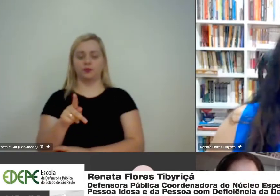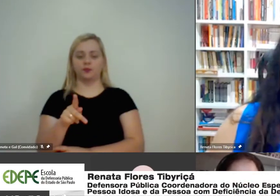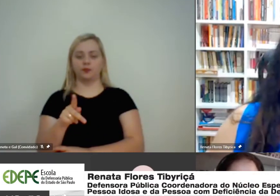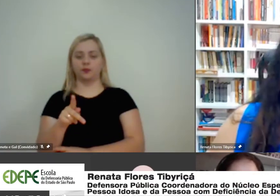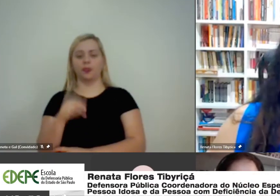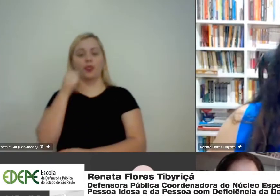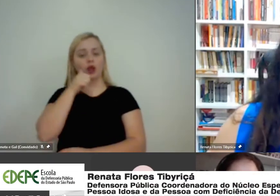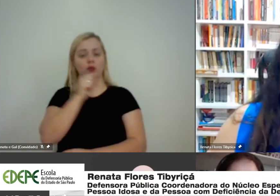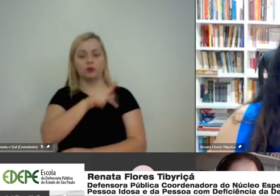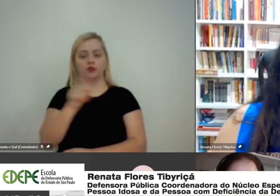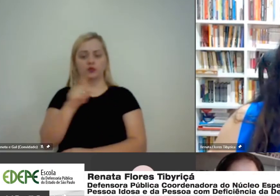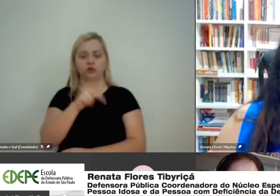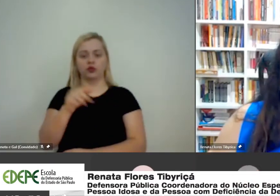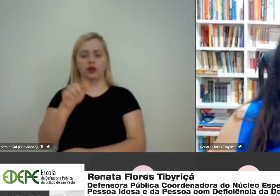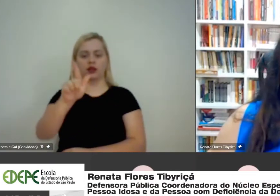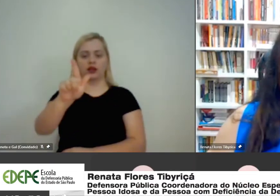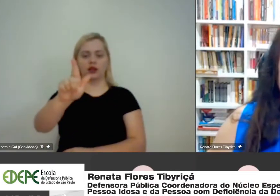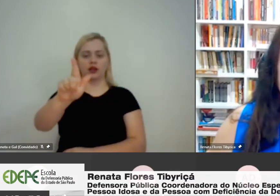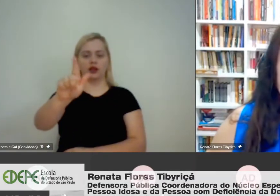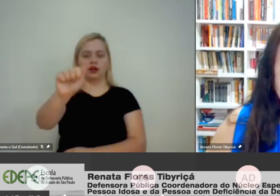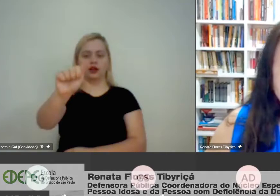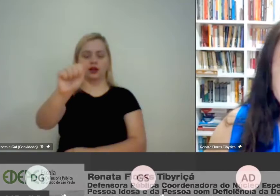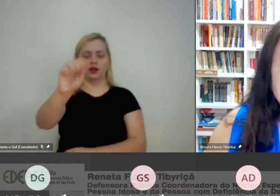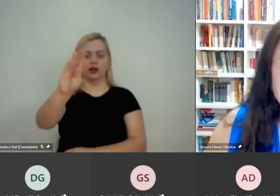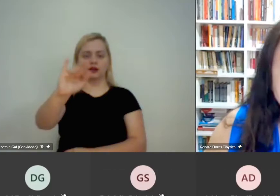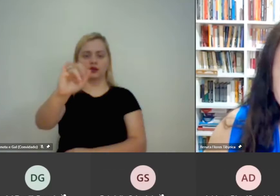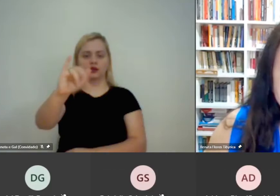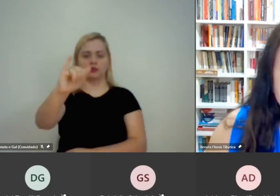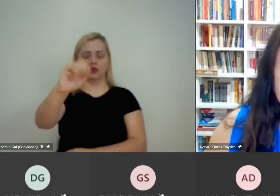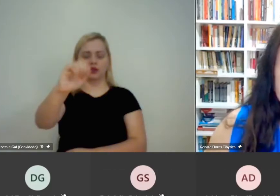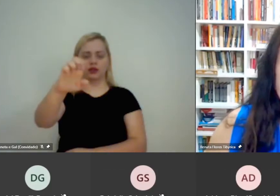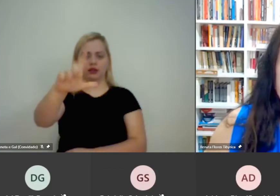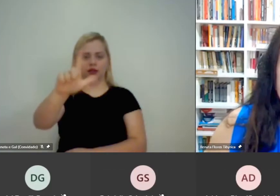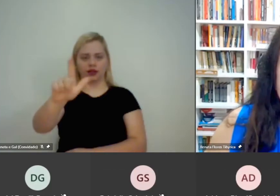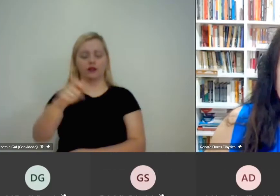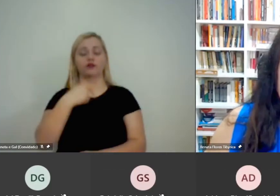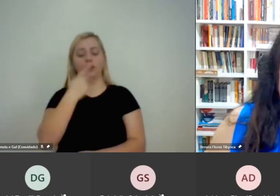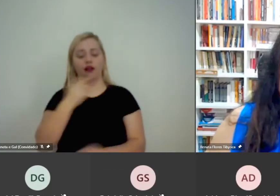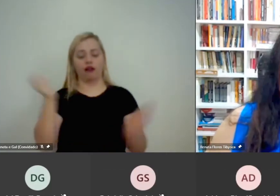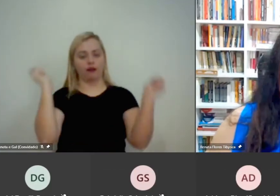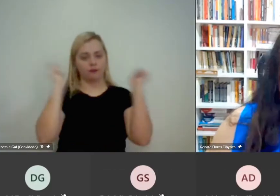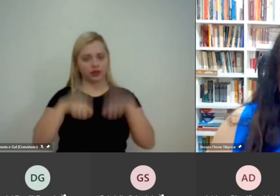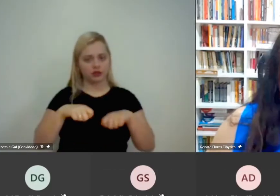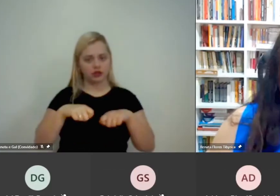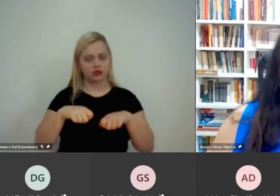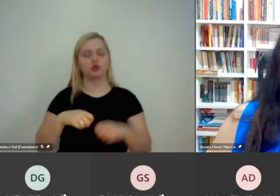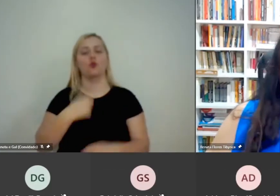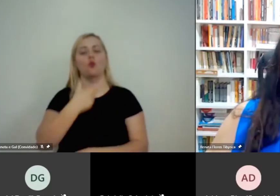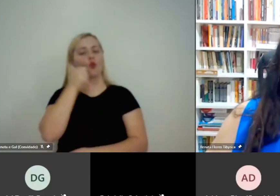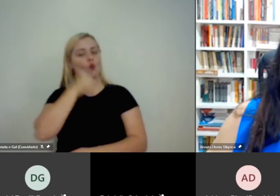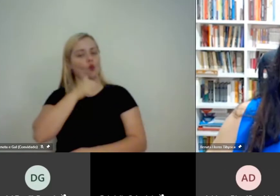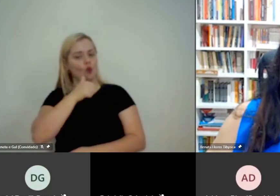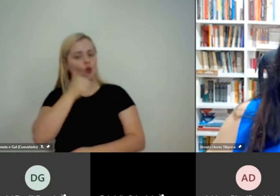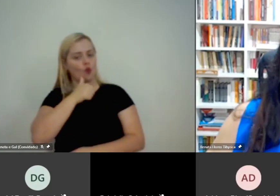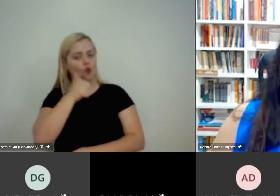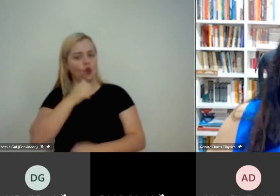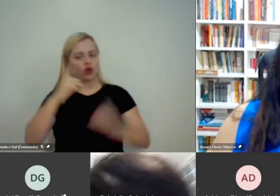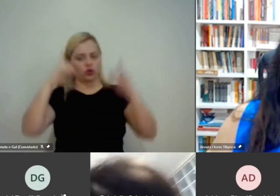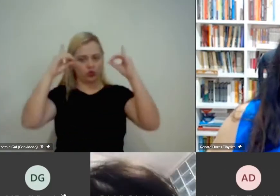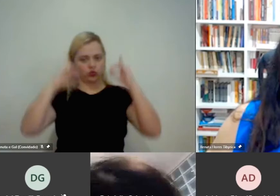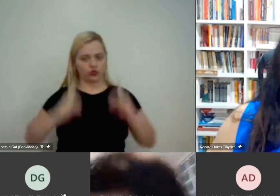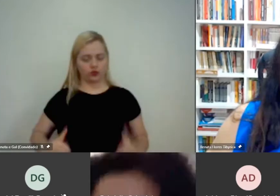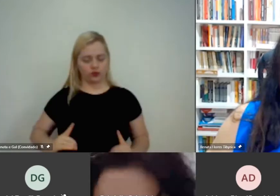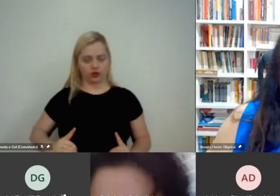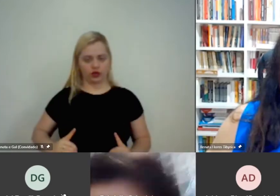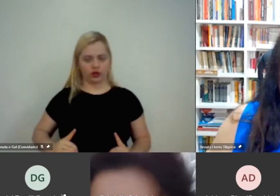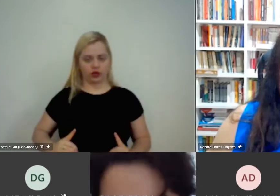a professora Gabriela Sabatini, que vai falar sobre capacitismo e mulheres com deficiência. Ela que é mestre em